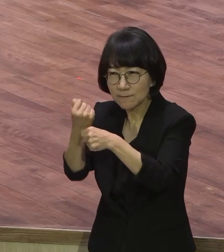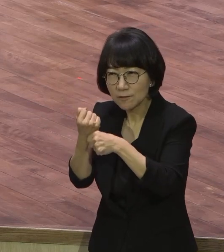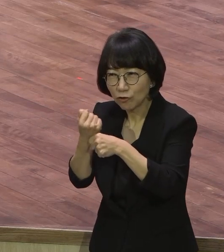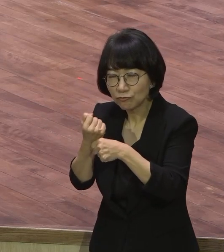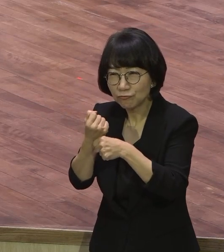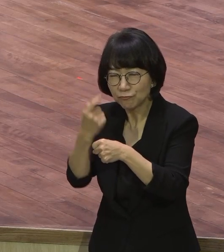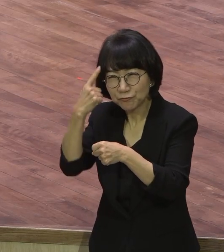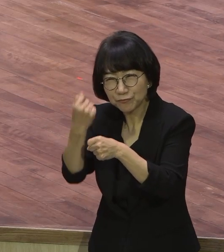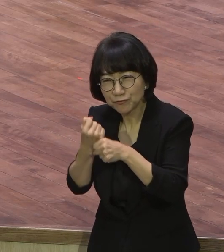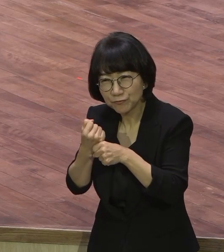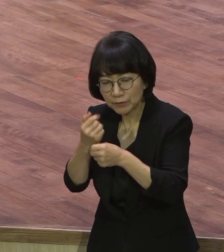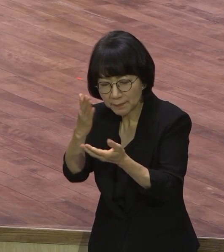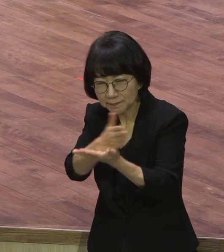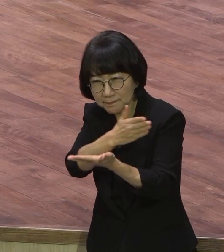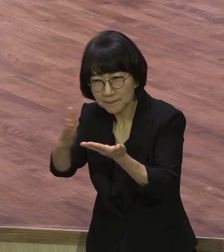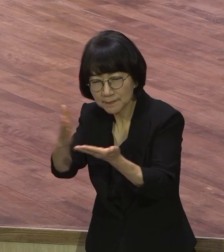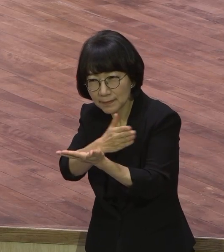판단하려고 해요.